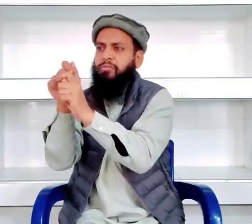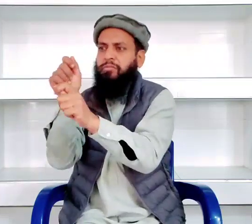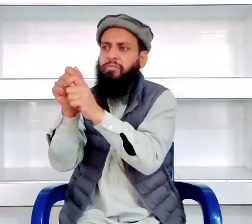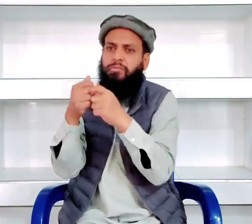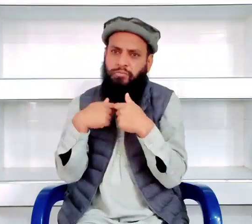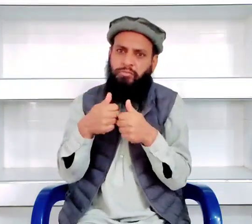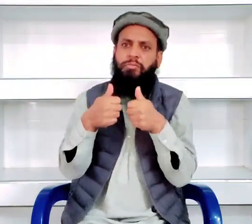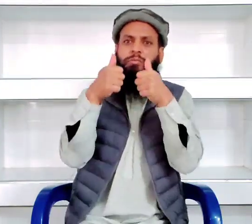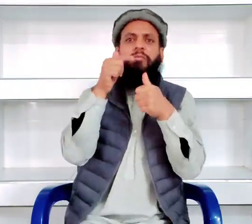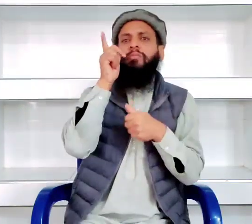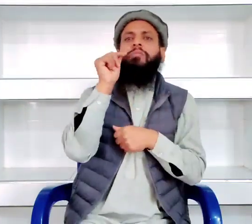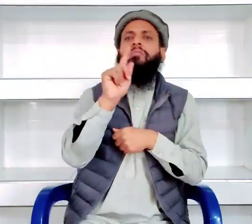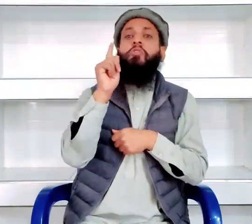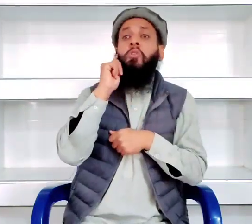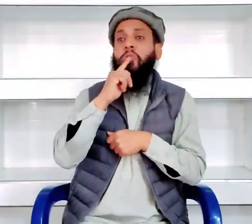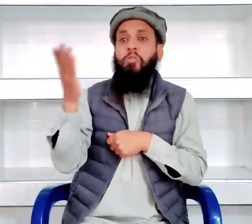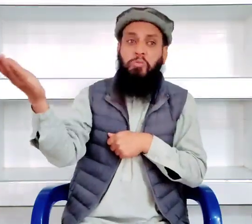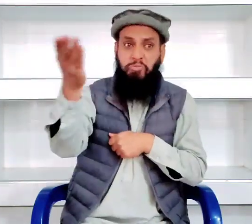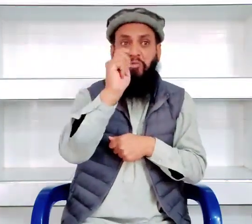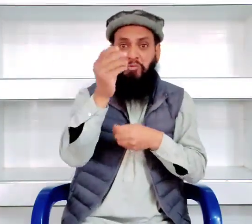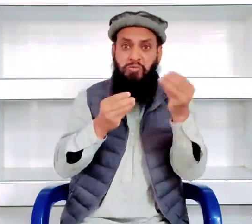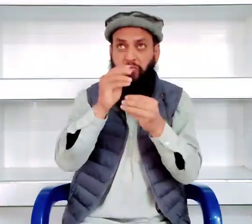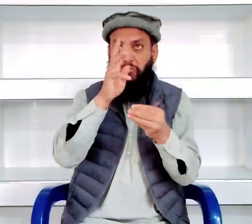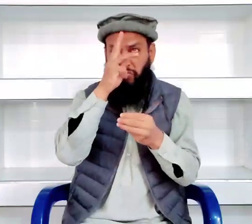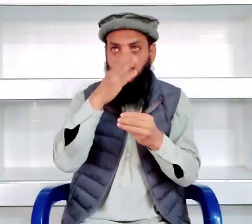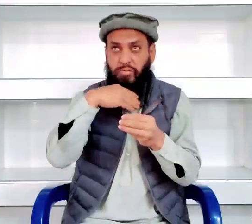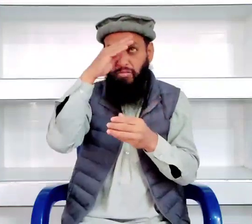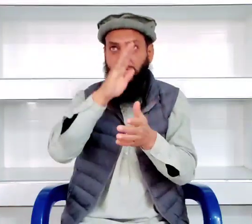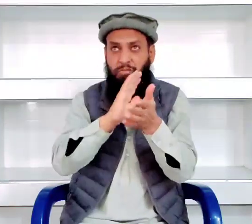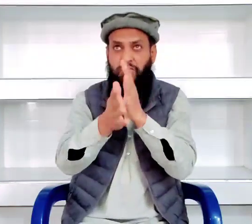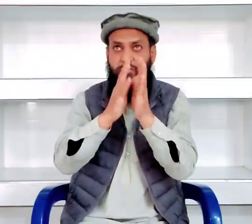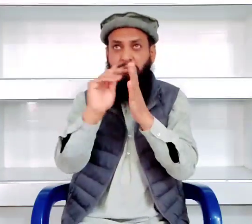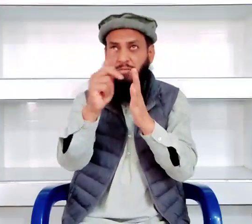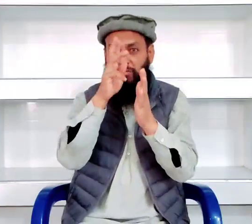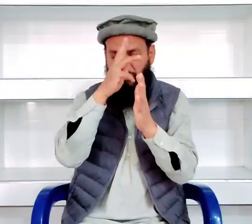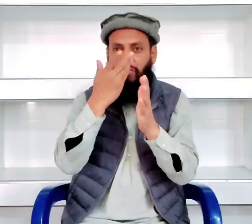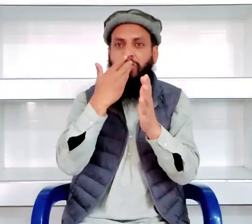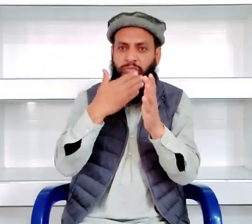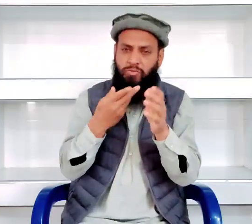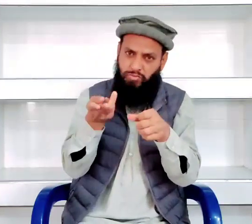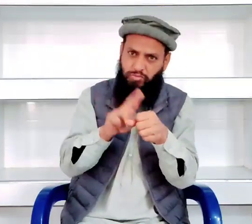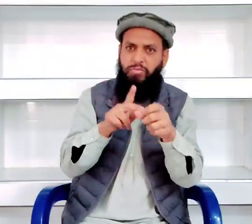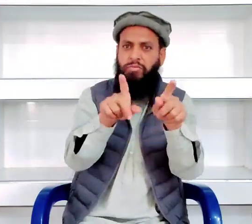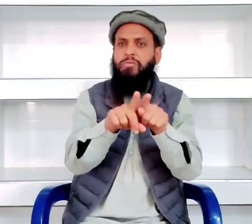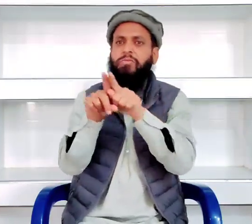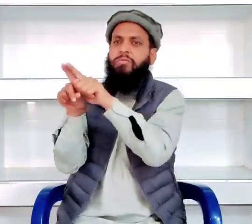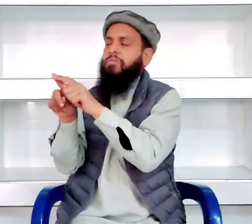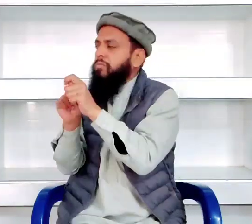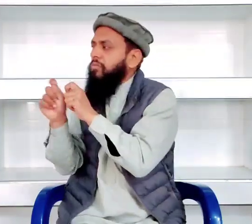ڈسکس کر سکتا ہے مسئلہ جو ہے نا وہی مزید وضاحت کر سکتا ہے بجائے یہ تو دی تحقیق کرن تو بغیر اس مسئلے کی پوری